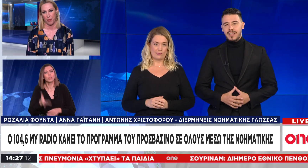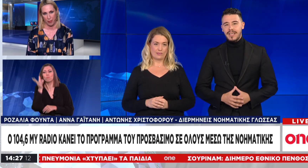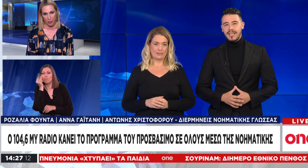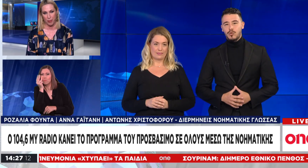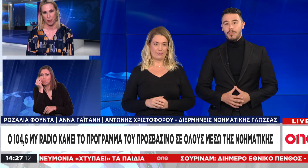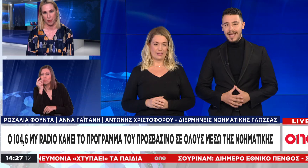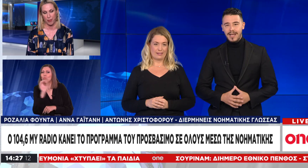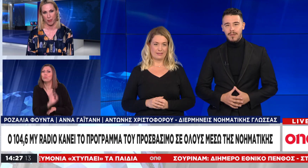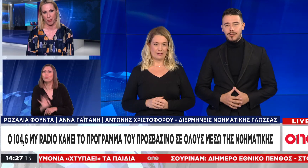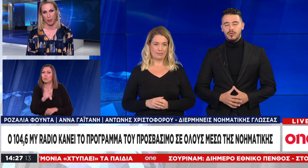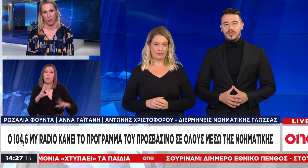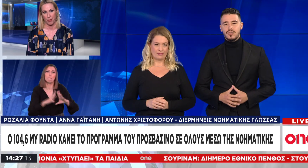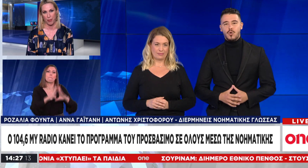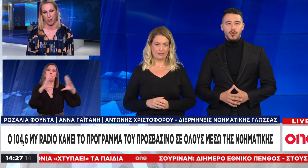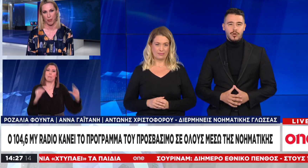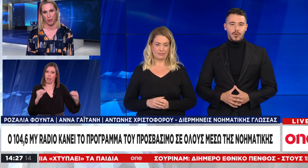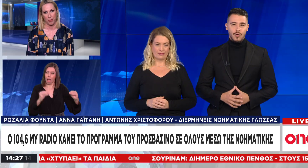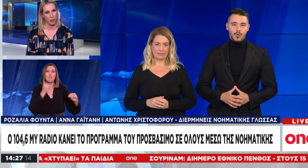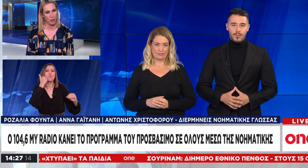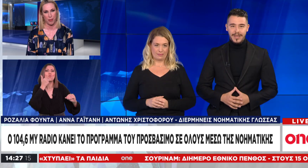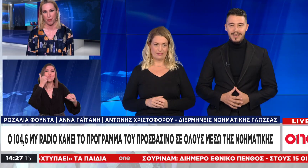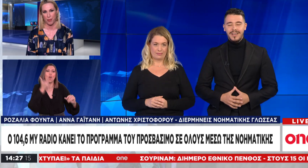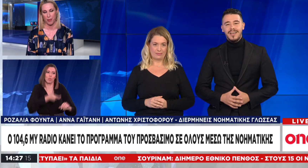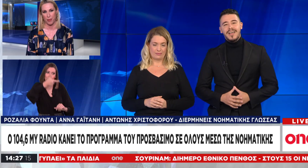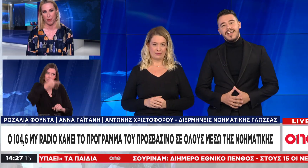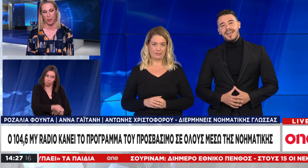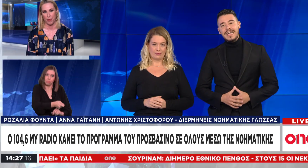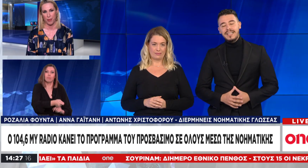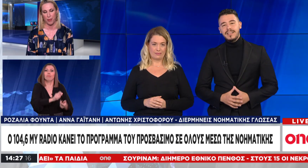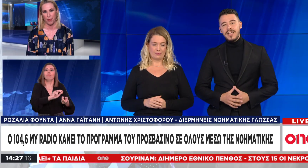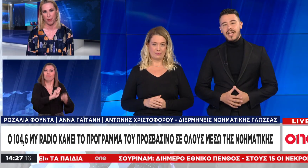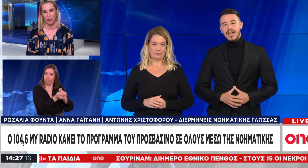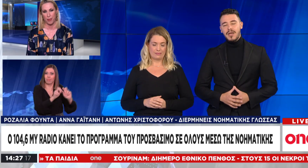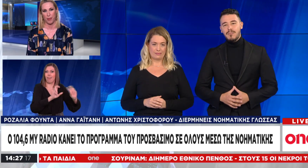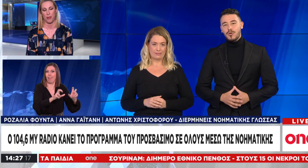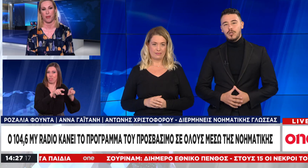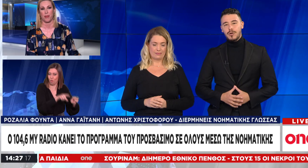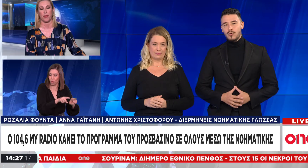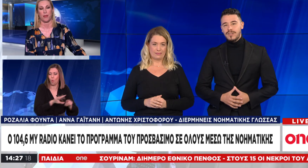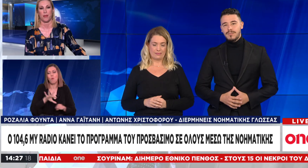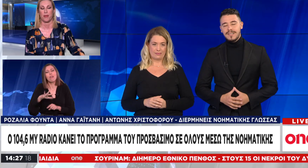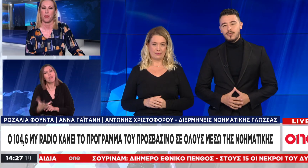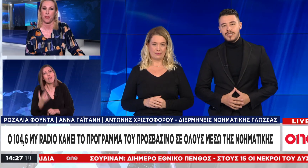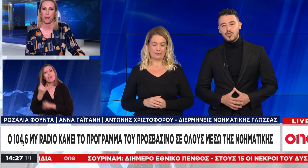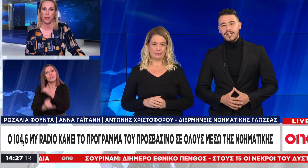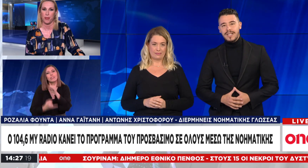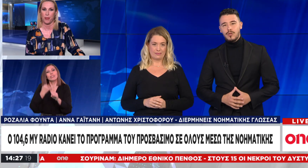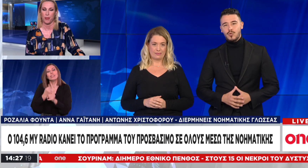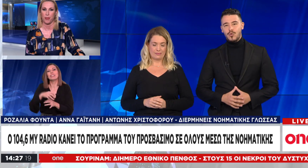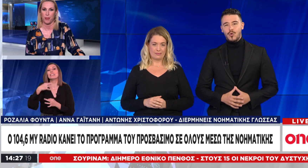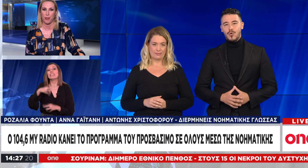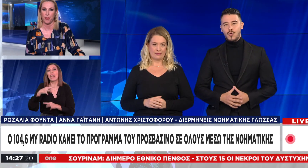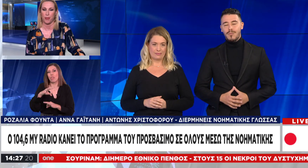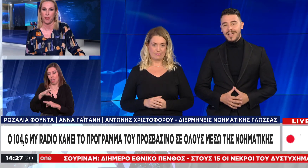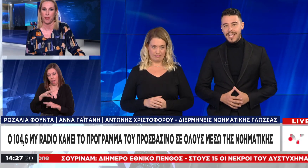υβριδική του mega πατώντας στο κόκκινο κουμπί ε είτε μπορεί να το παρακολουθήσει μέσα από την ιστοσελίδα